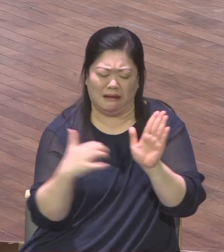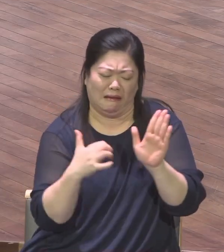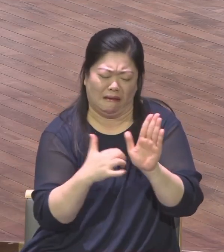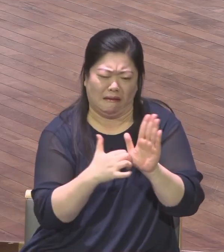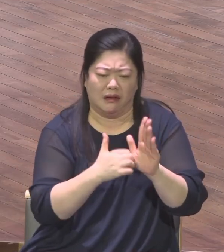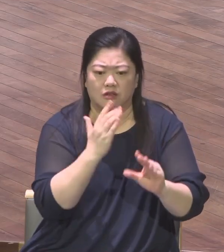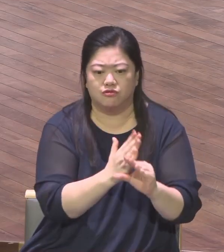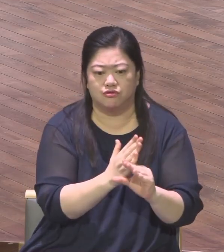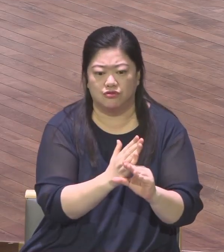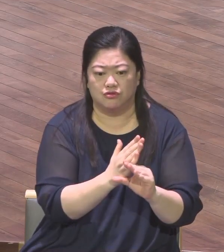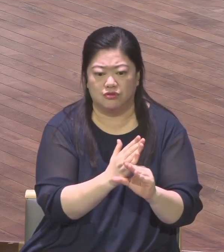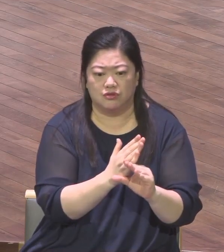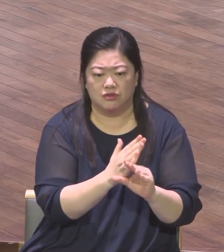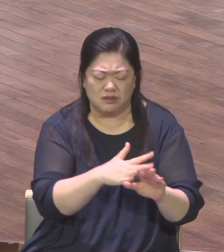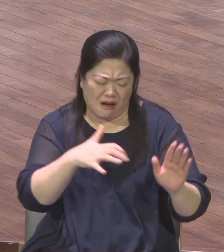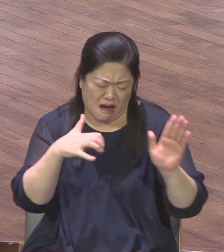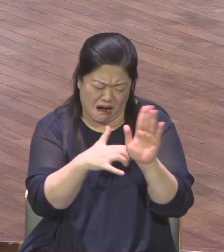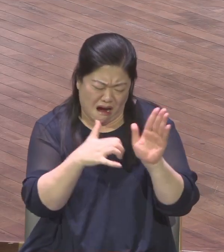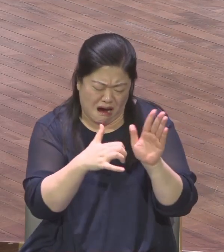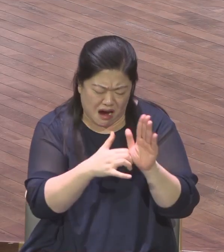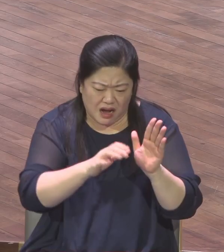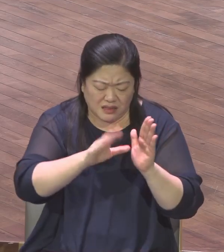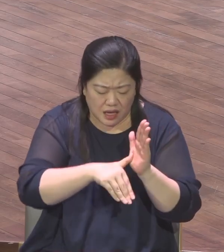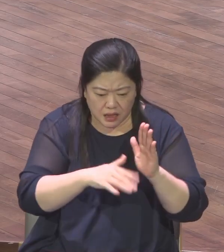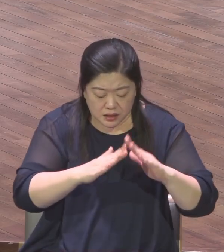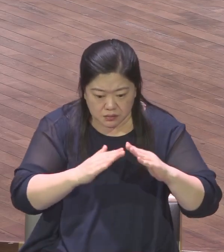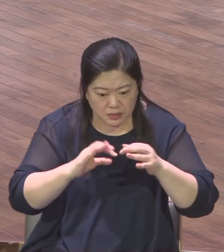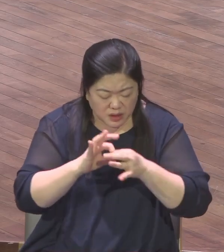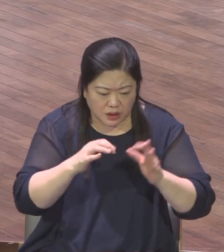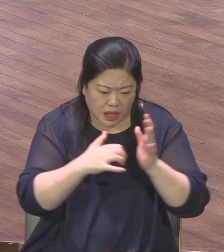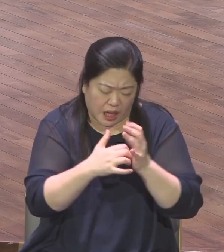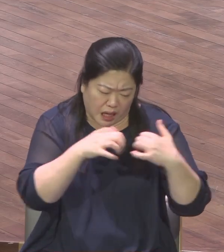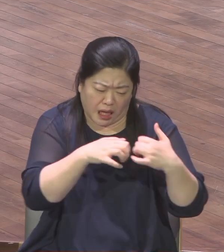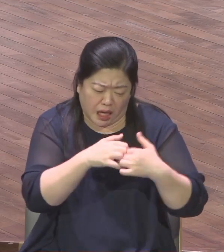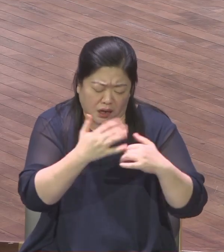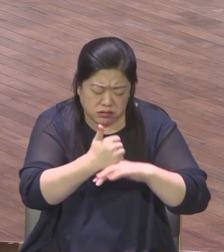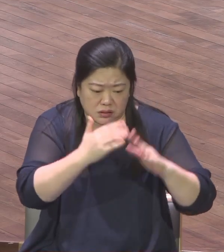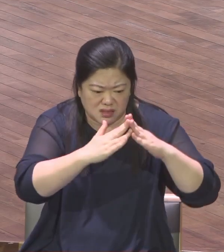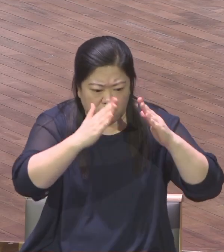복잡하고 급변해서 폐허가 된 상태였어요.